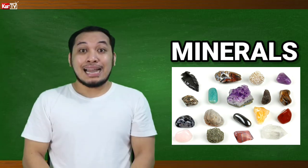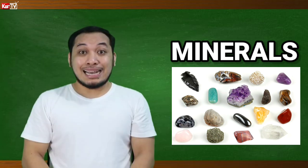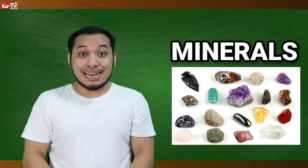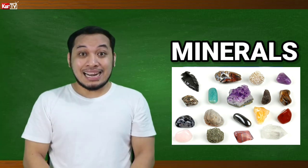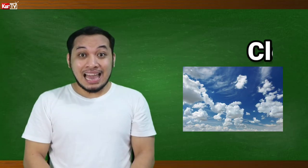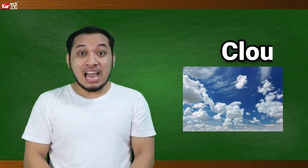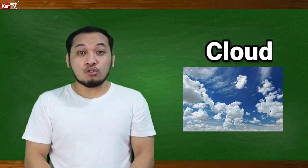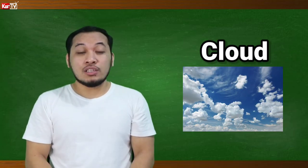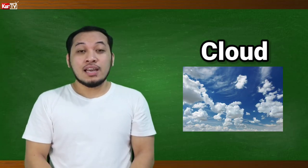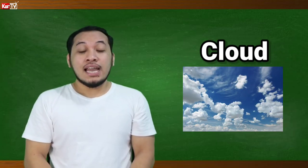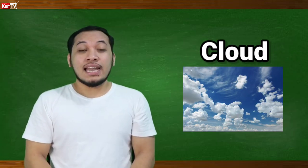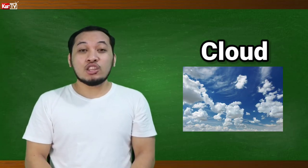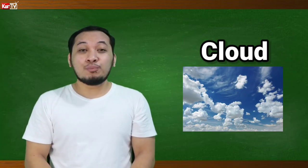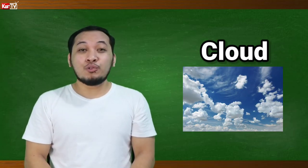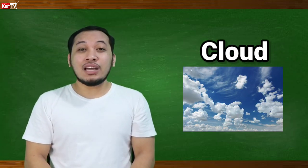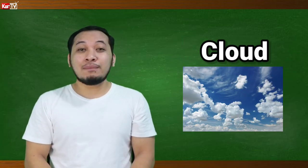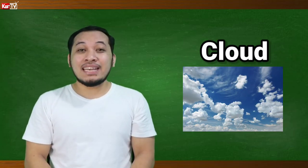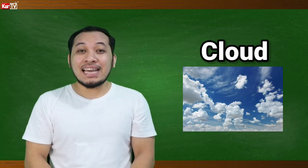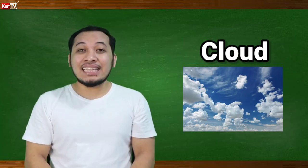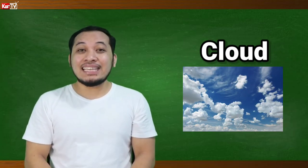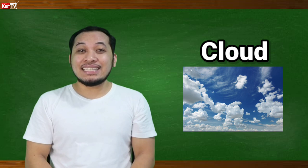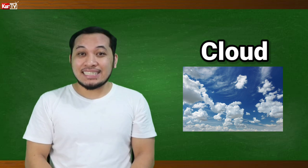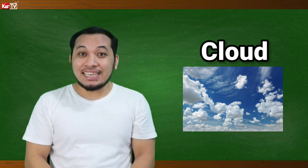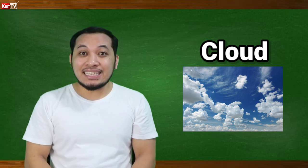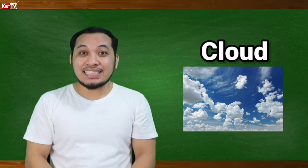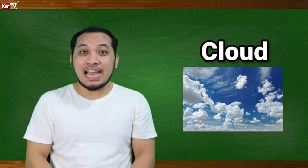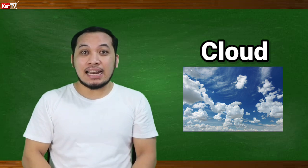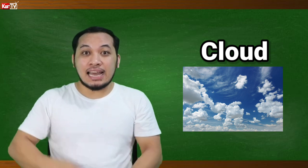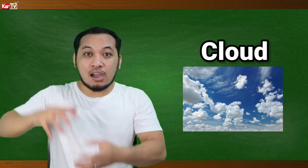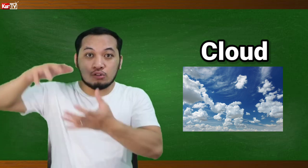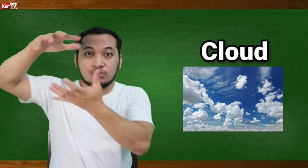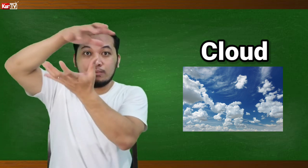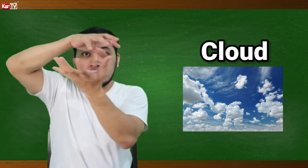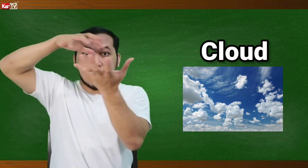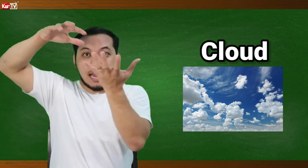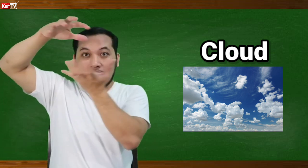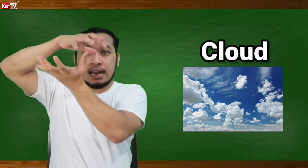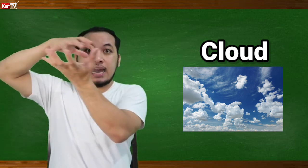cloud ganito po naman natin isisenyas ang cloud cloud